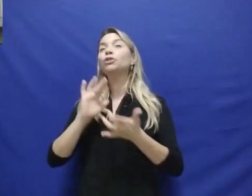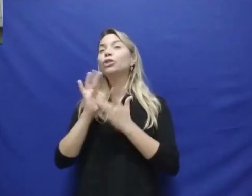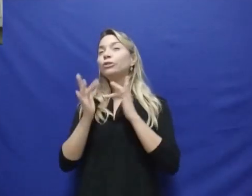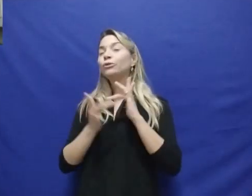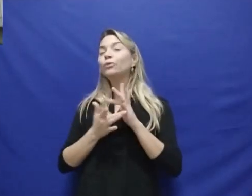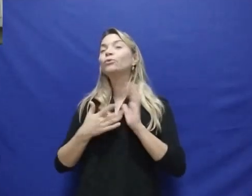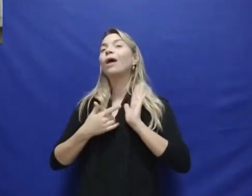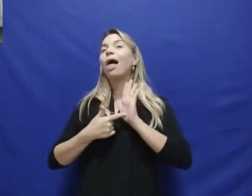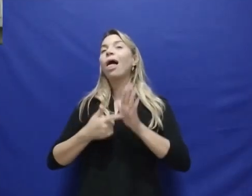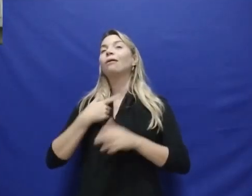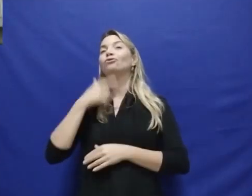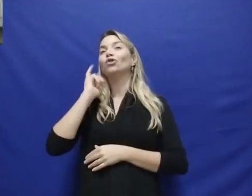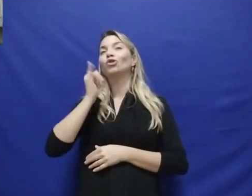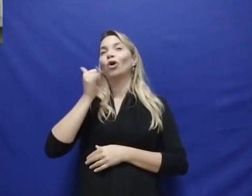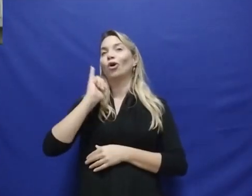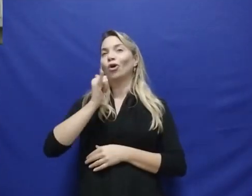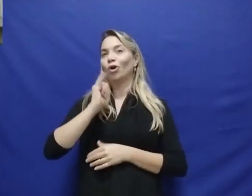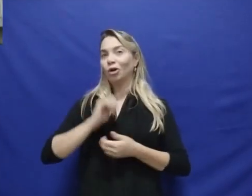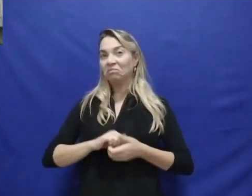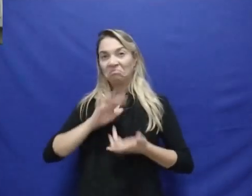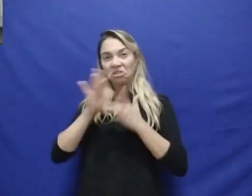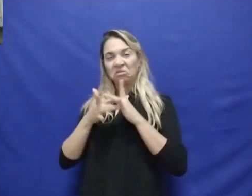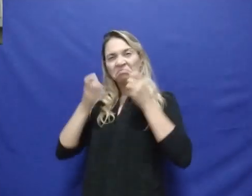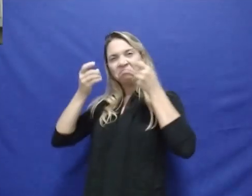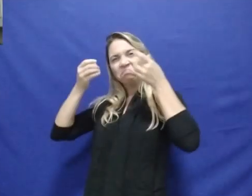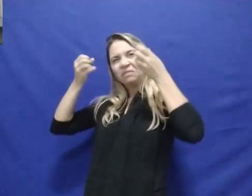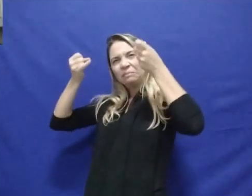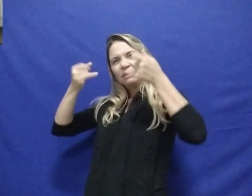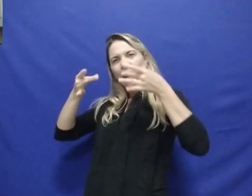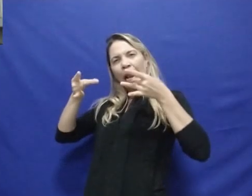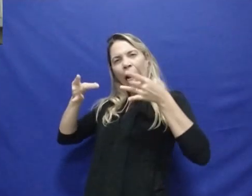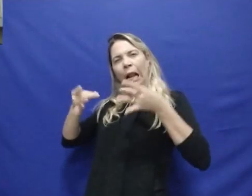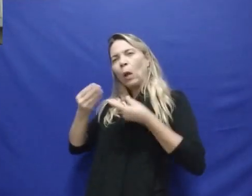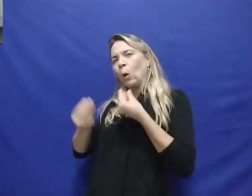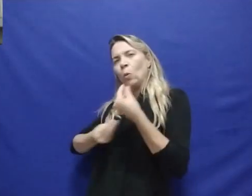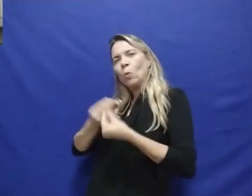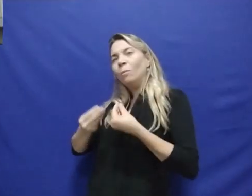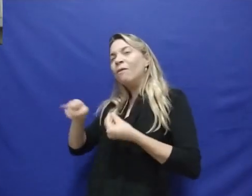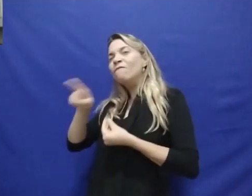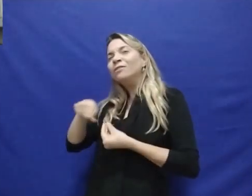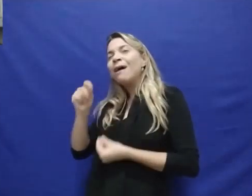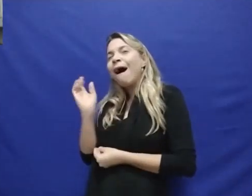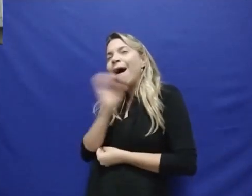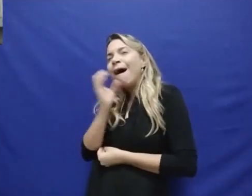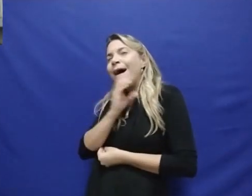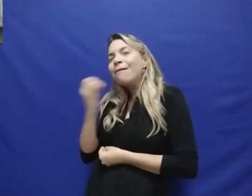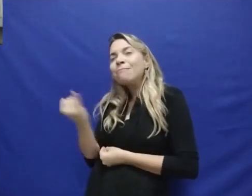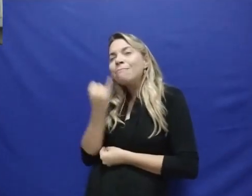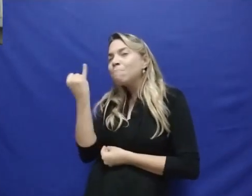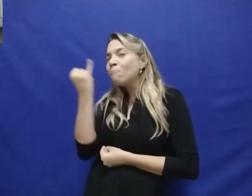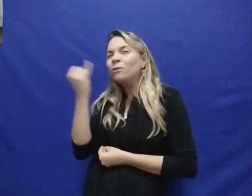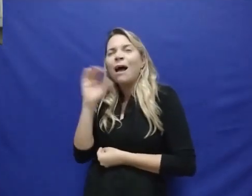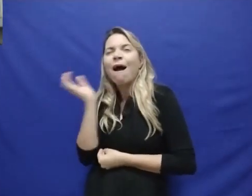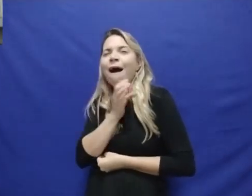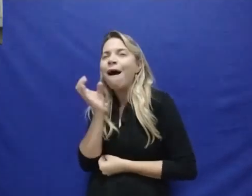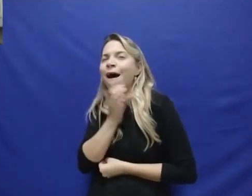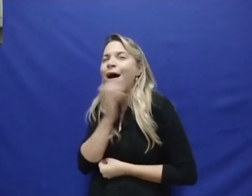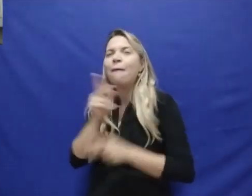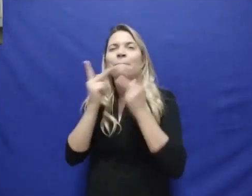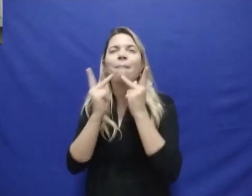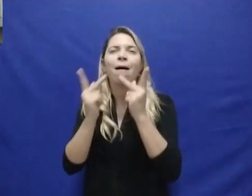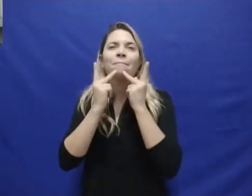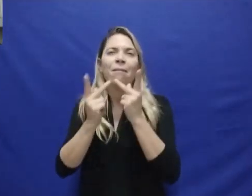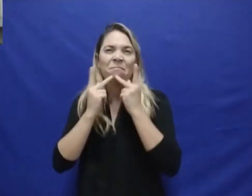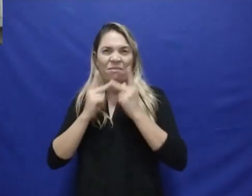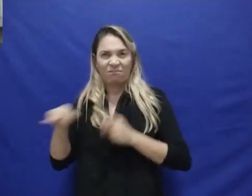momento explicando aos seus discípulos a urgência da pregação do Evangelho. Enquanto eles foram buscar